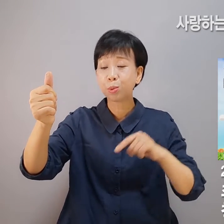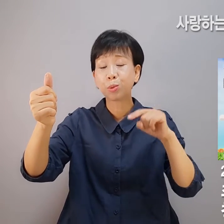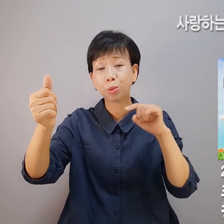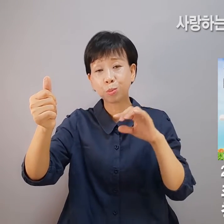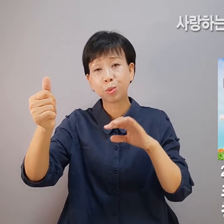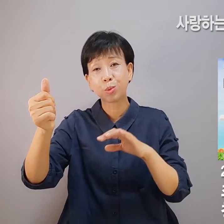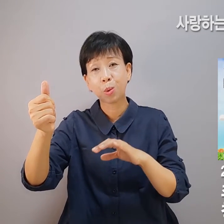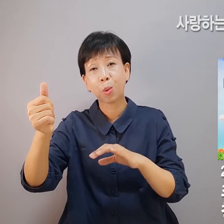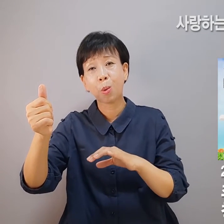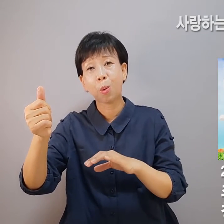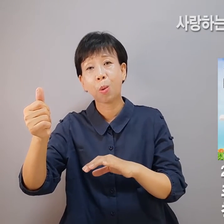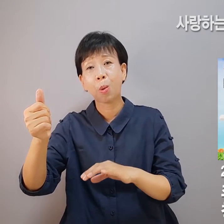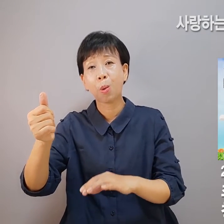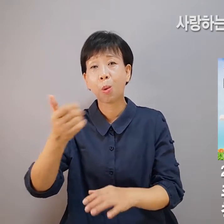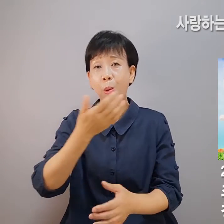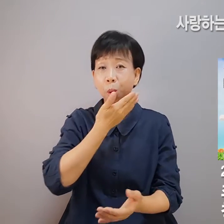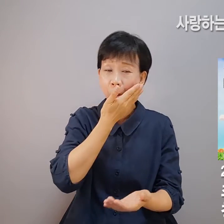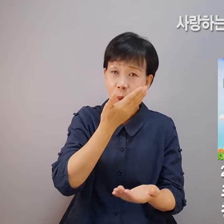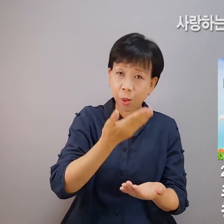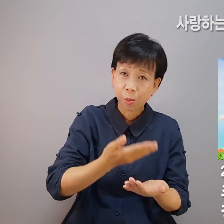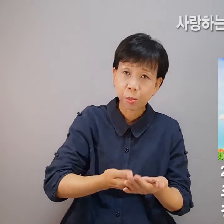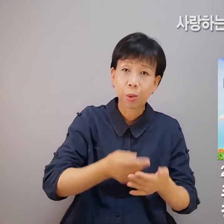아버지 품으로